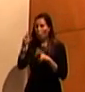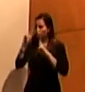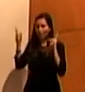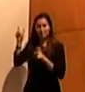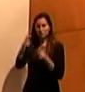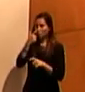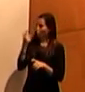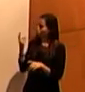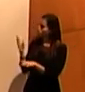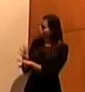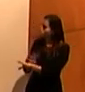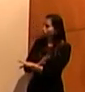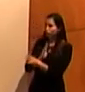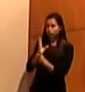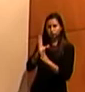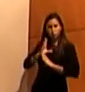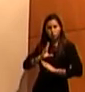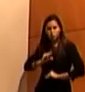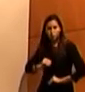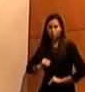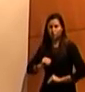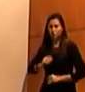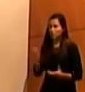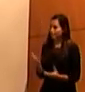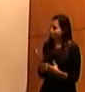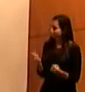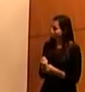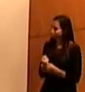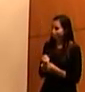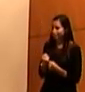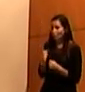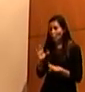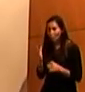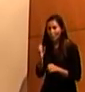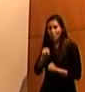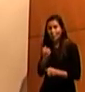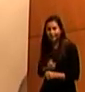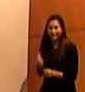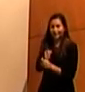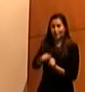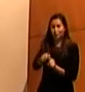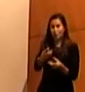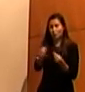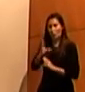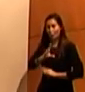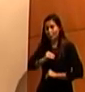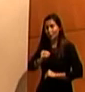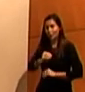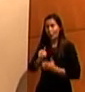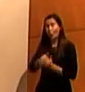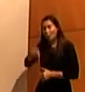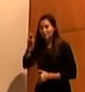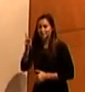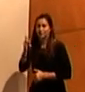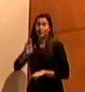on s'était dit, mince, comment on va faire pour créer un espace encore plus apaisant que la médiathèque? Mais il se trouve que le hall d'entrée est quand même